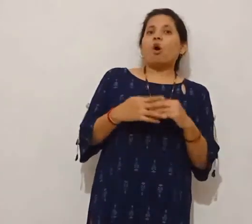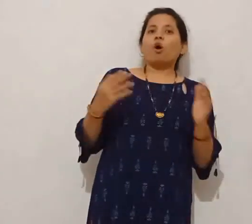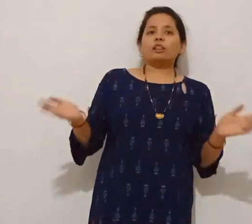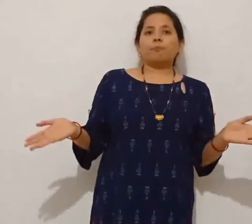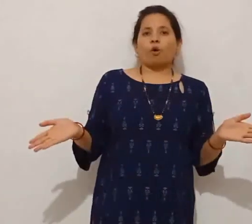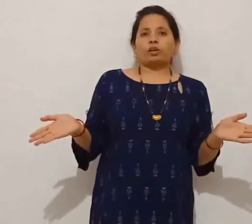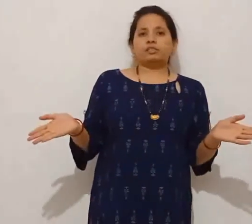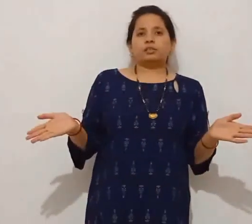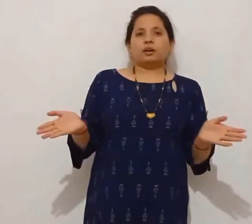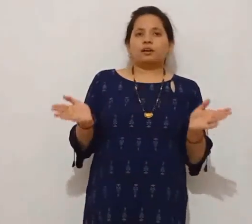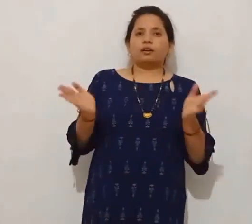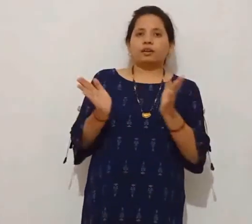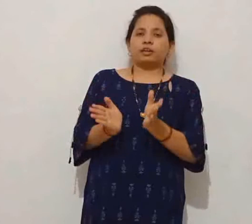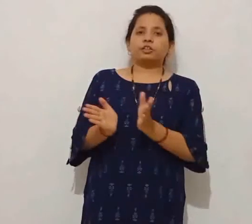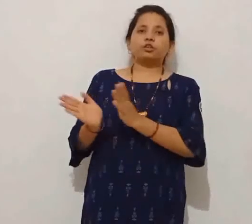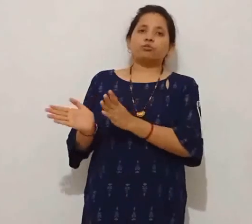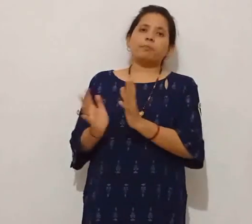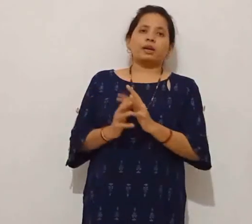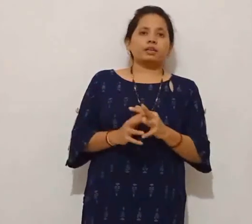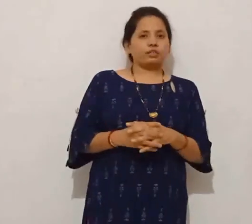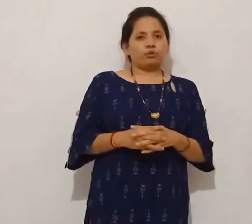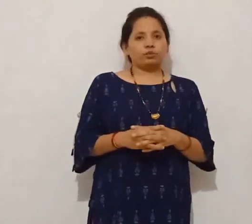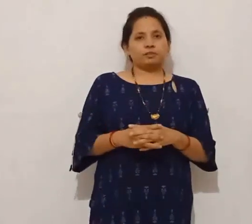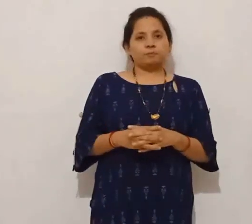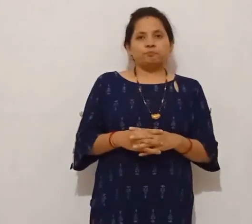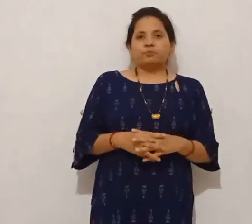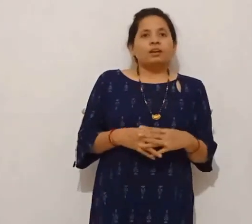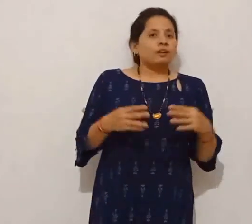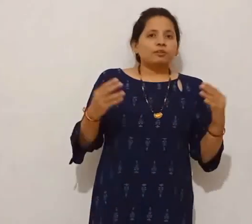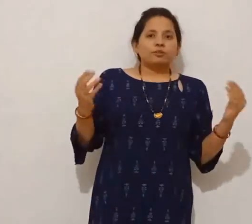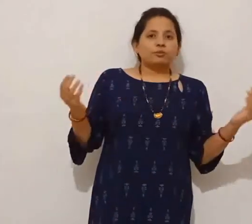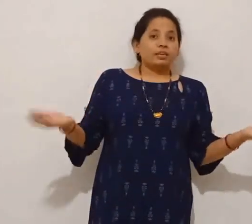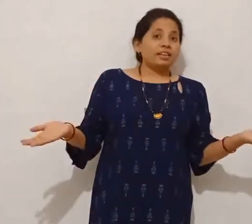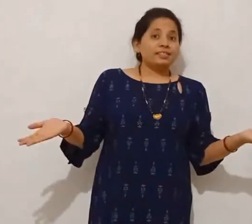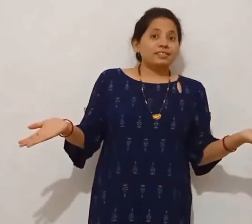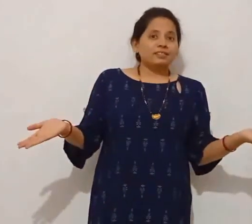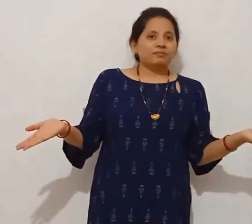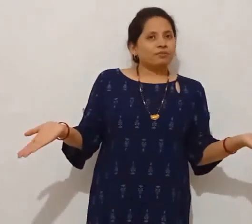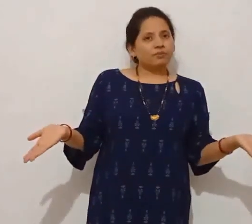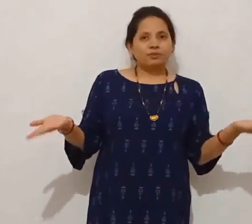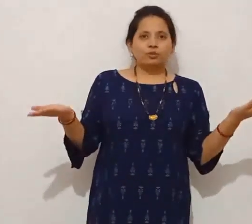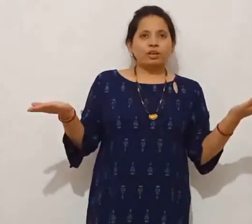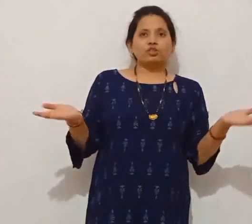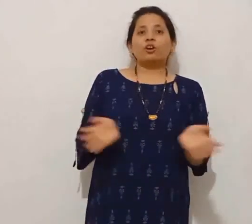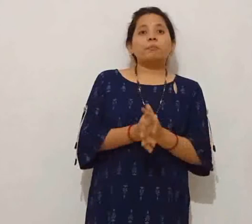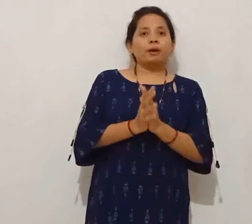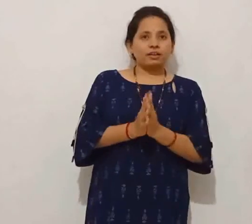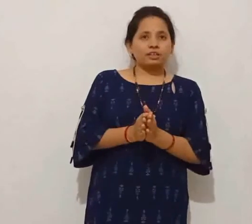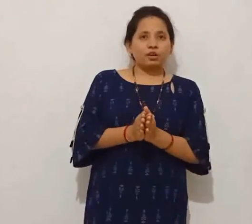ऑल द पॉइंट्स रिलेटेड टू द मार्केट अराउंड अस. तो लेट्स यू एंजॉय मार्केट अराउंड